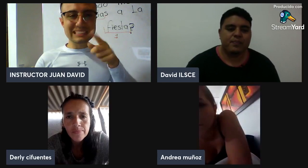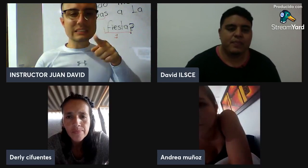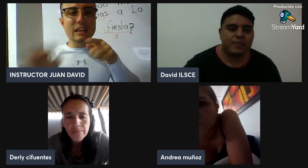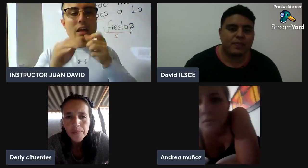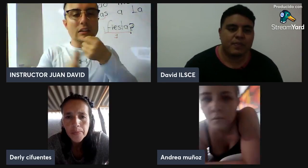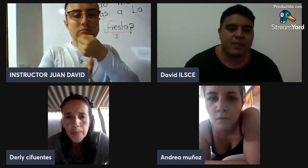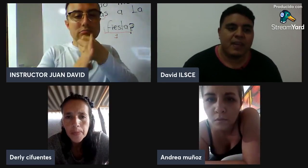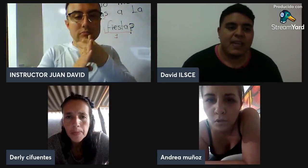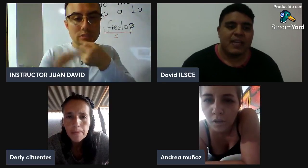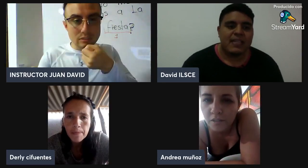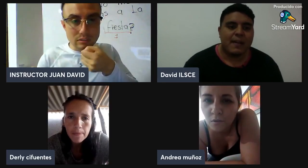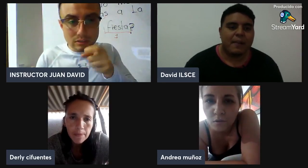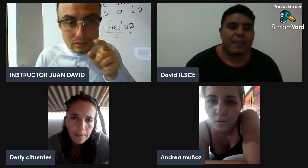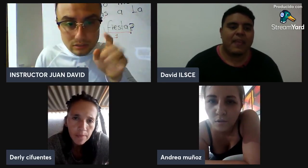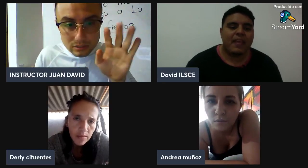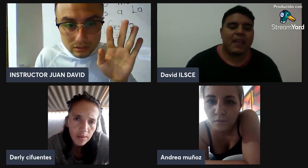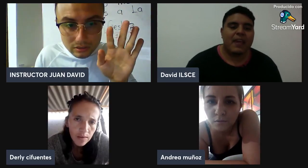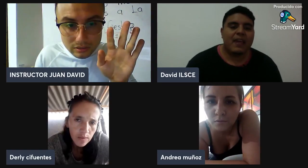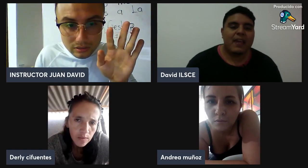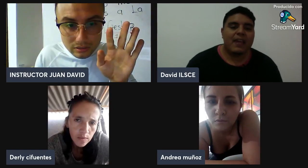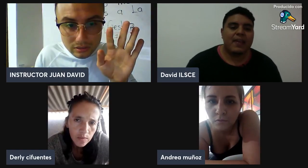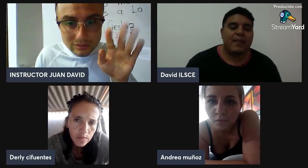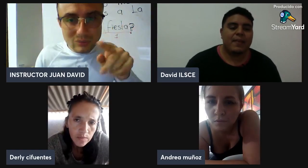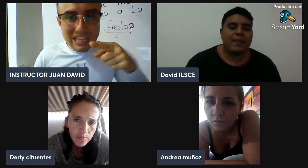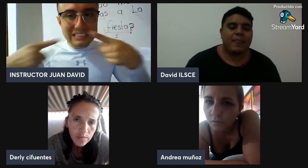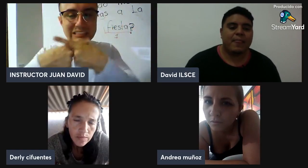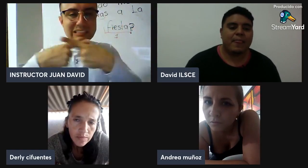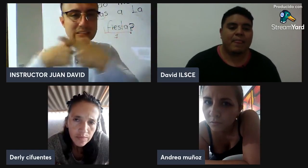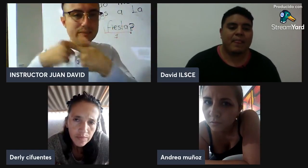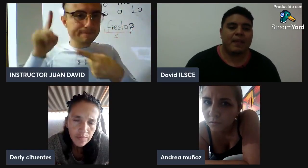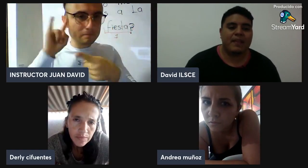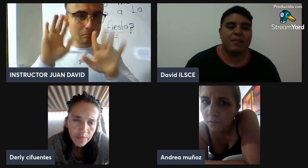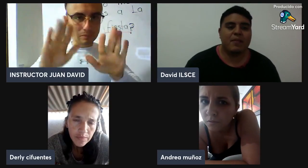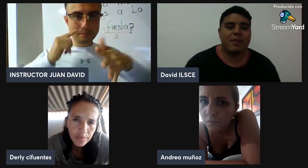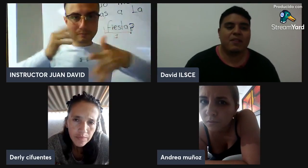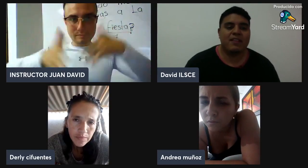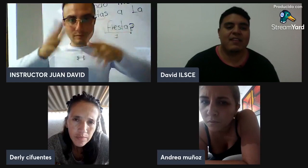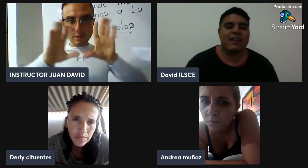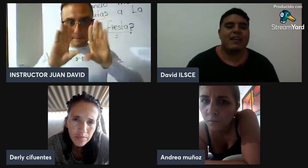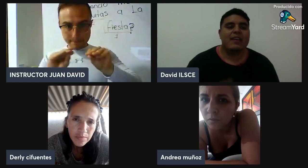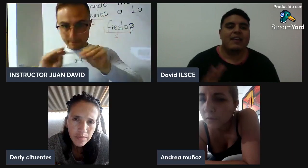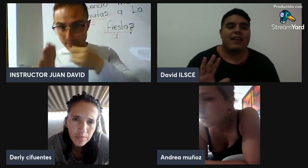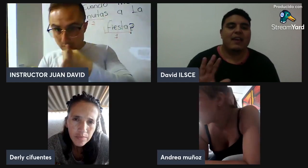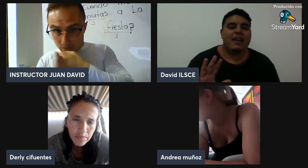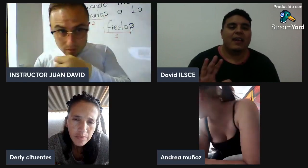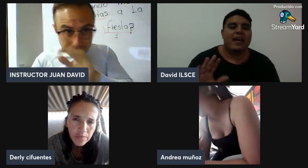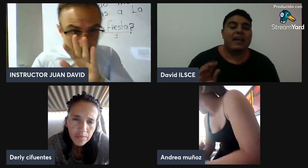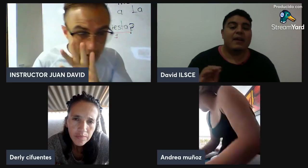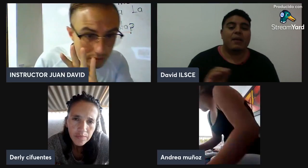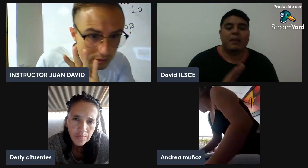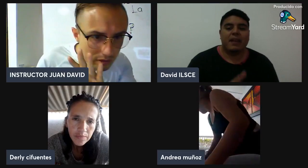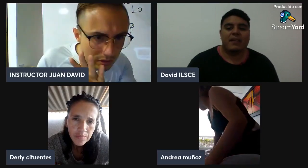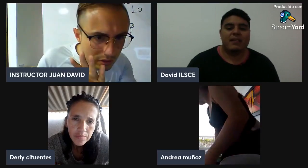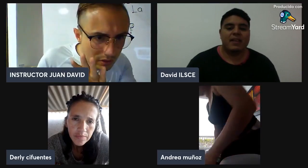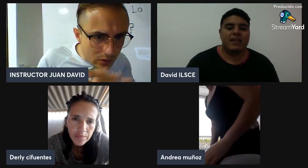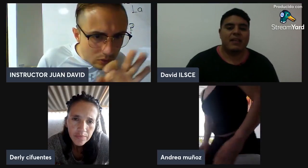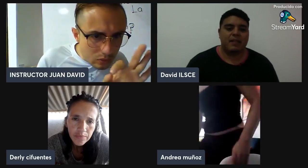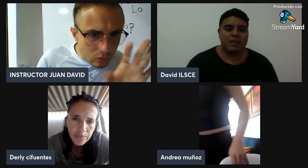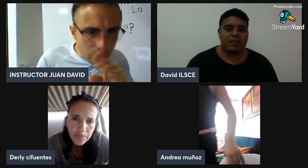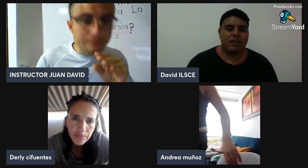si no lo escucho dame un momento que es que hay reverberancia y se cruza